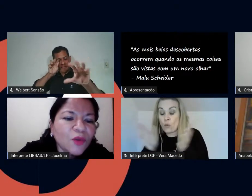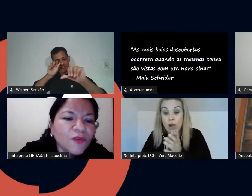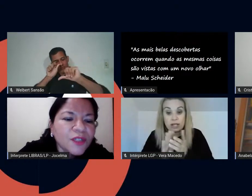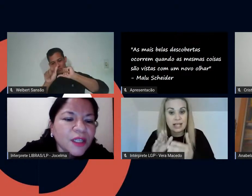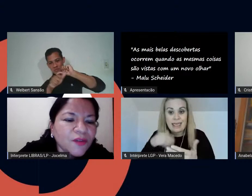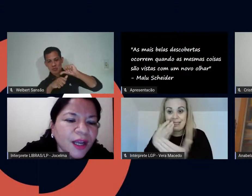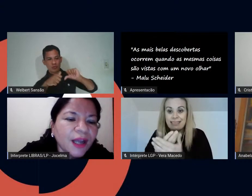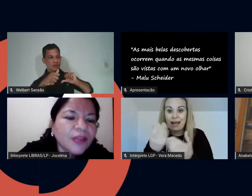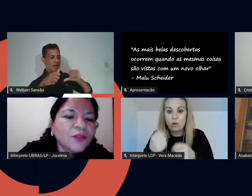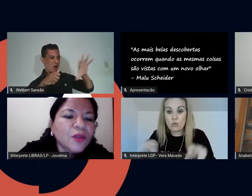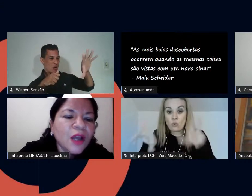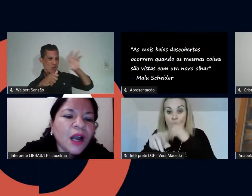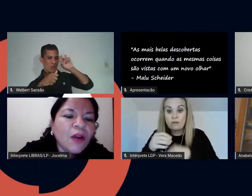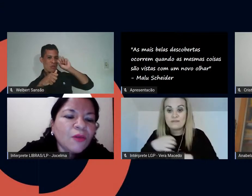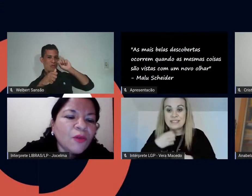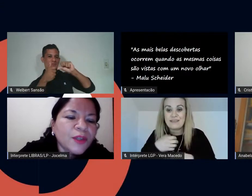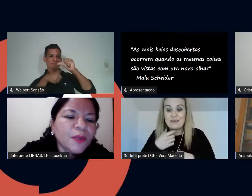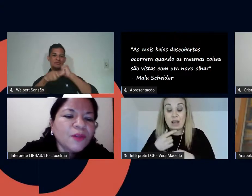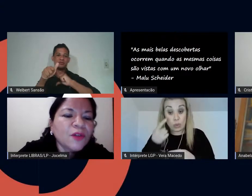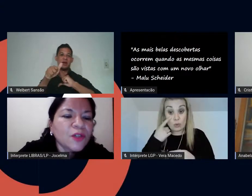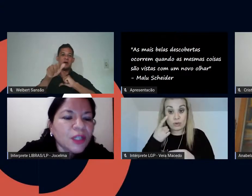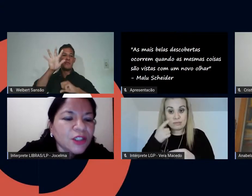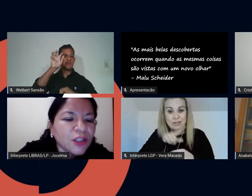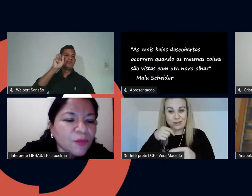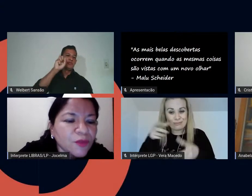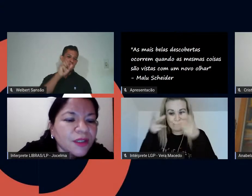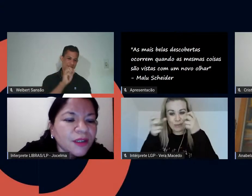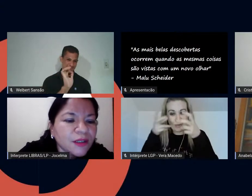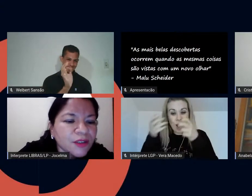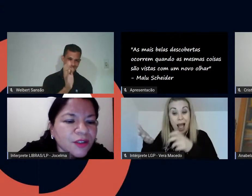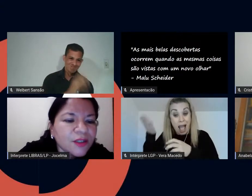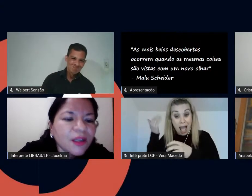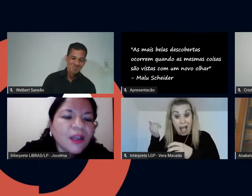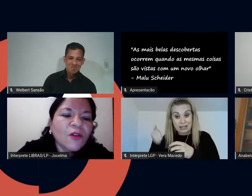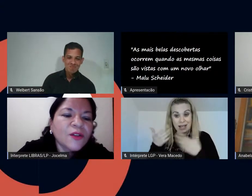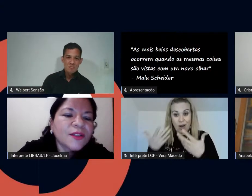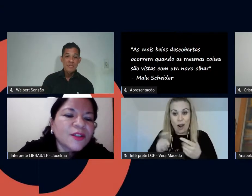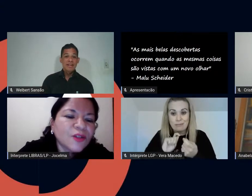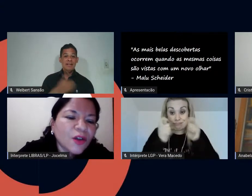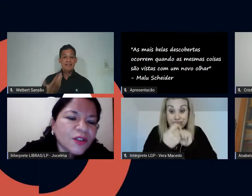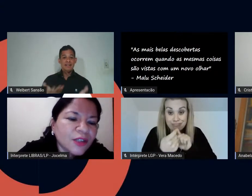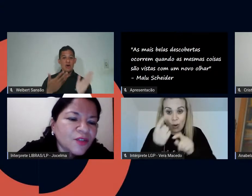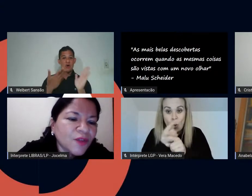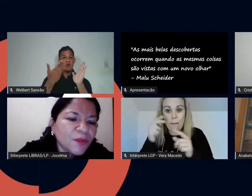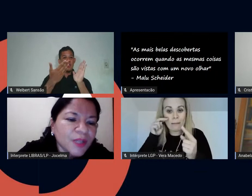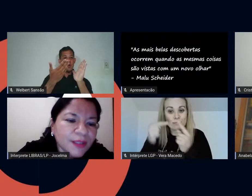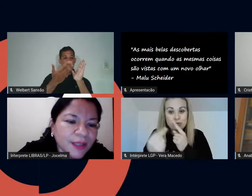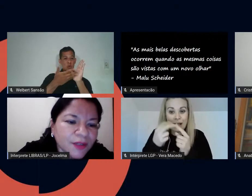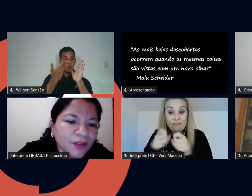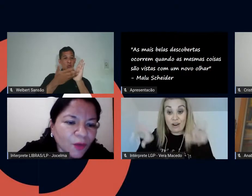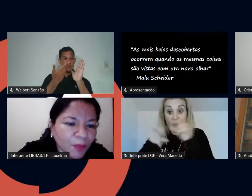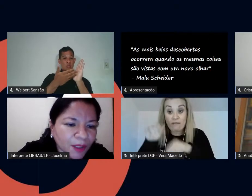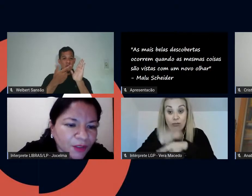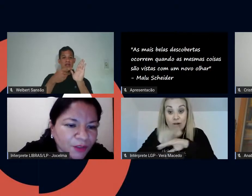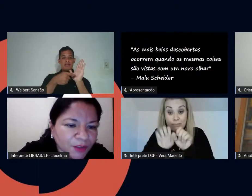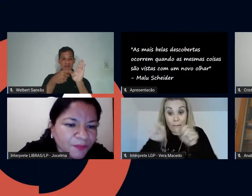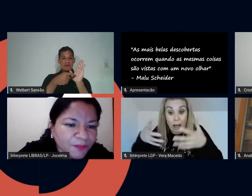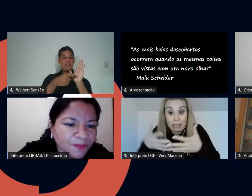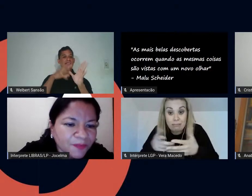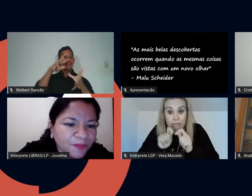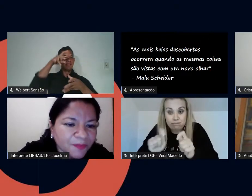novo significado ao conhecimento que nós já tínhamos antes, coisas que nós já tivemos acesso